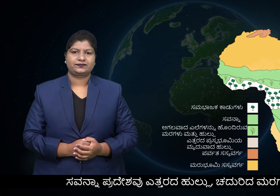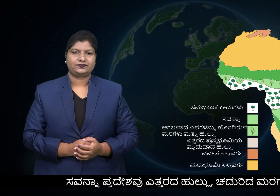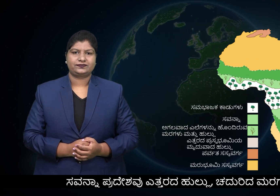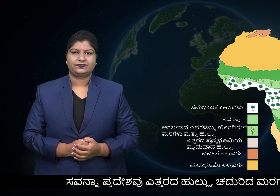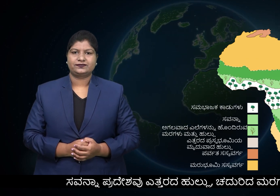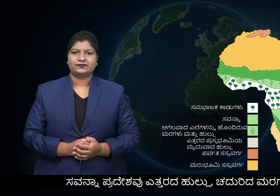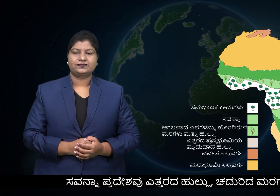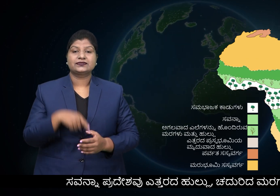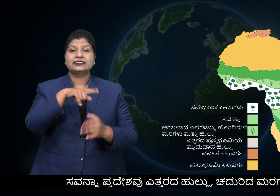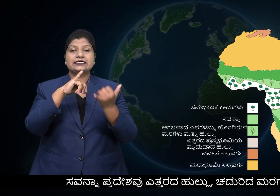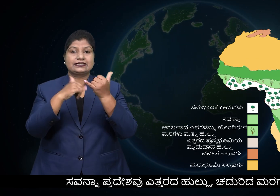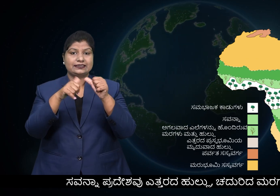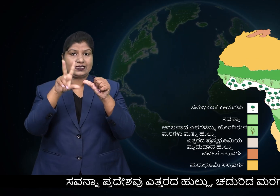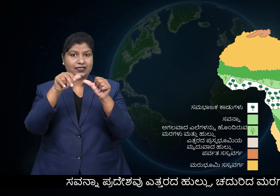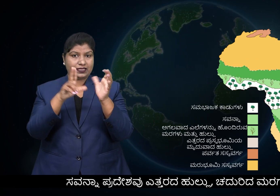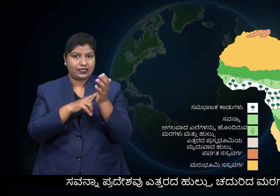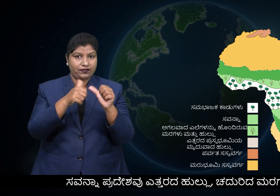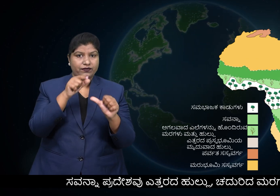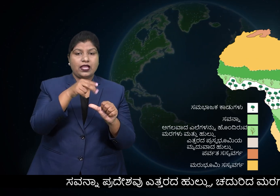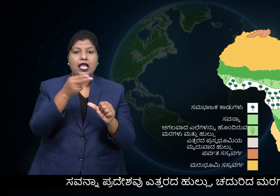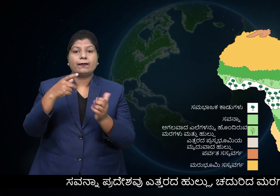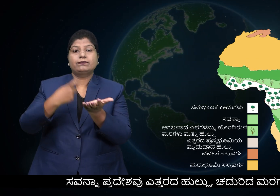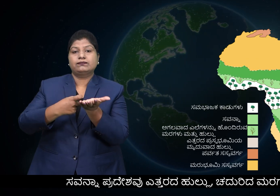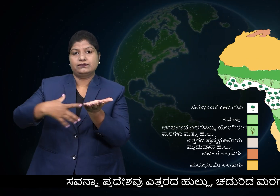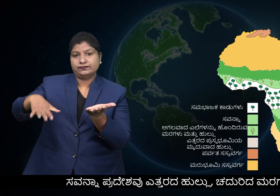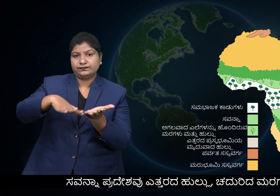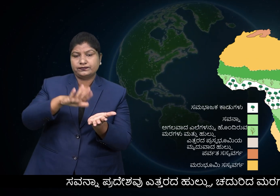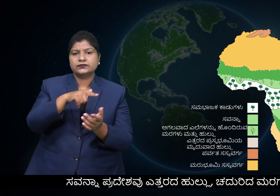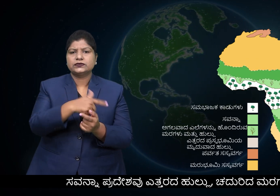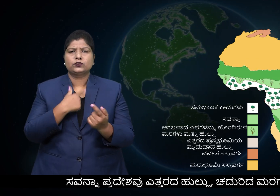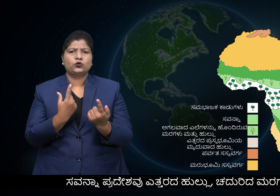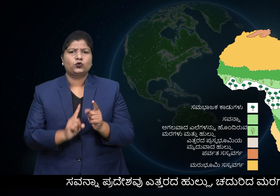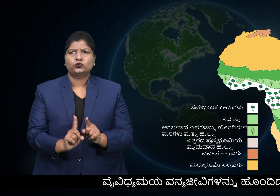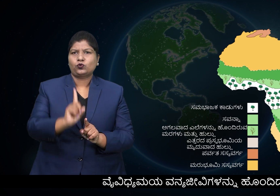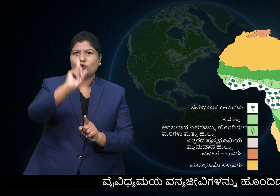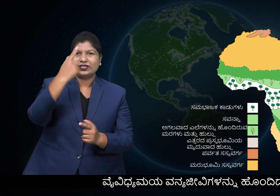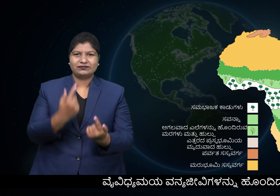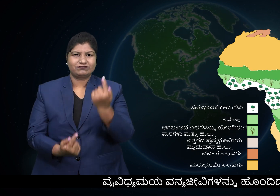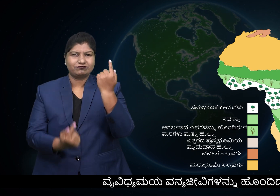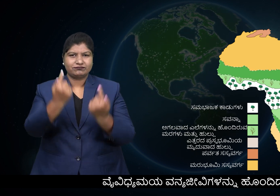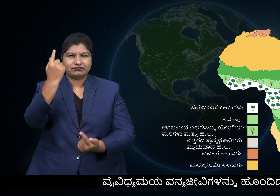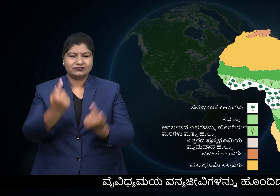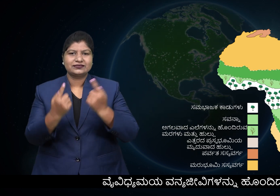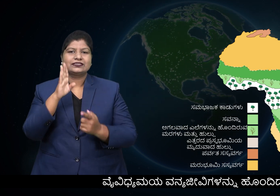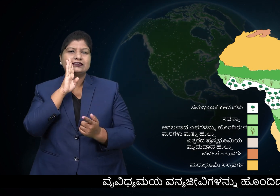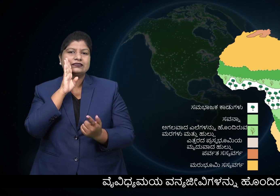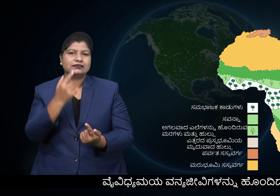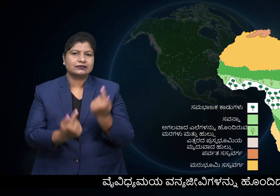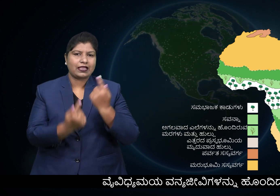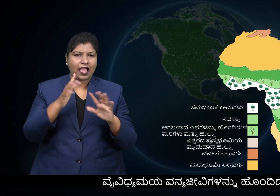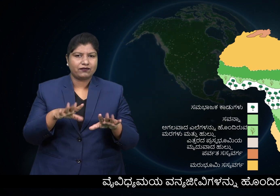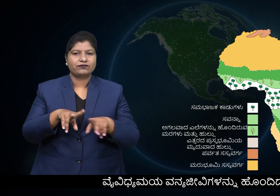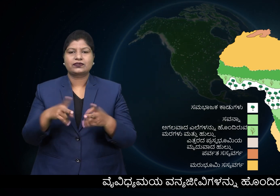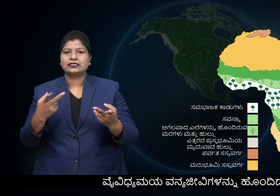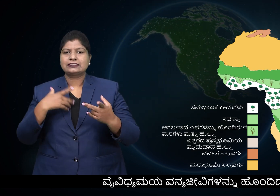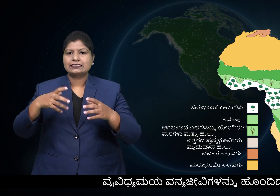ಸವನ್ನಾ ಪ್ರದೇಶವು ಎತ್ತರದ ಹುಲ್ಲು, ಚದುರಿದ ಮರಗಳು ಮತ್ತು ವೈವಿಧ್ಯಮಯ ವನ್ಯಜೀವಿಗಳನ್ನು